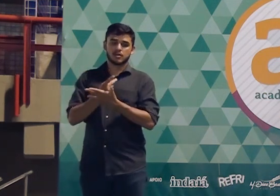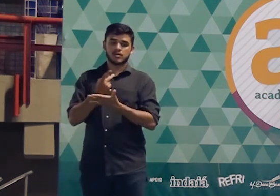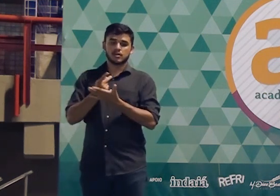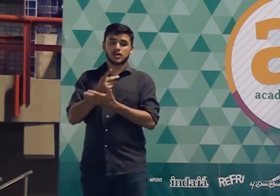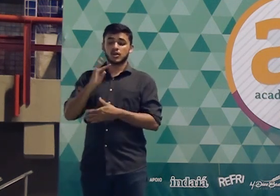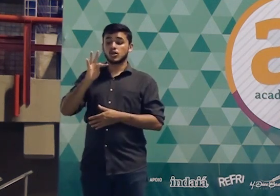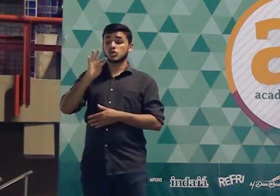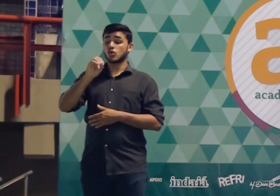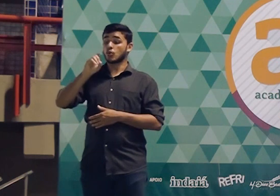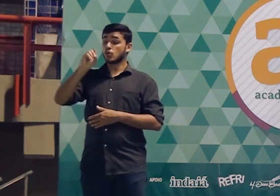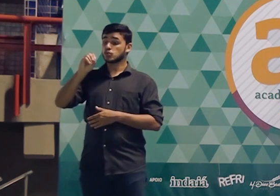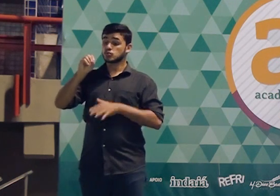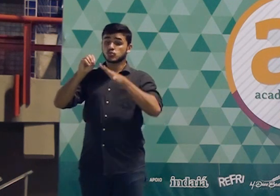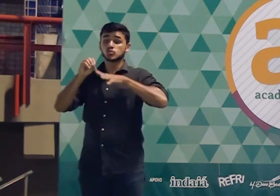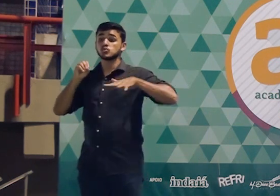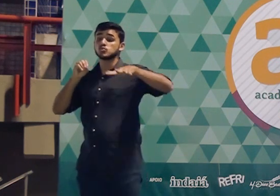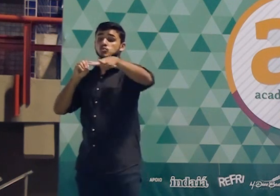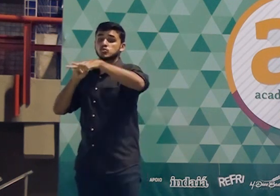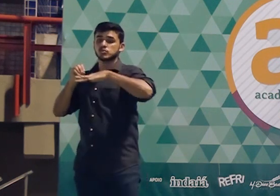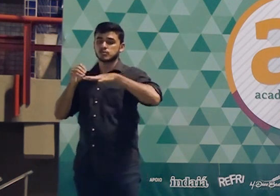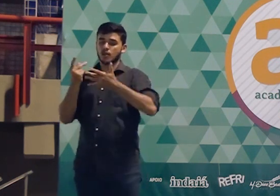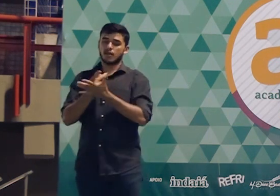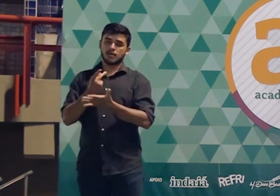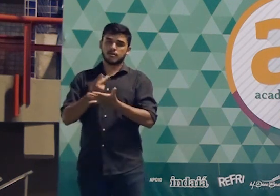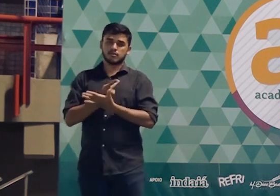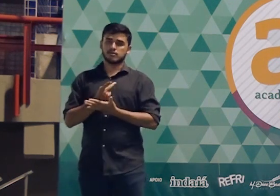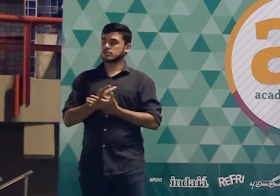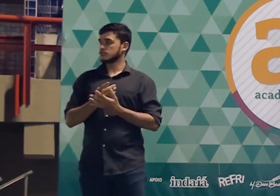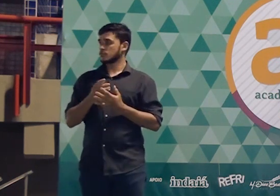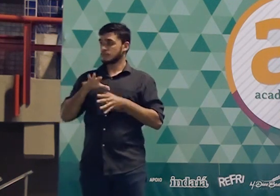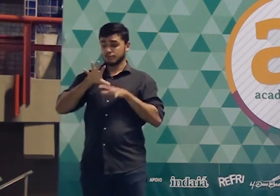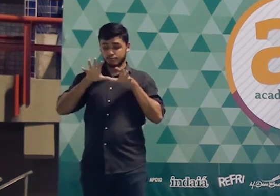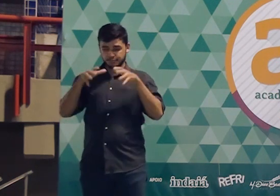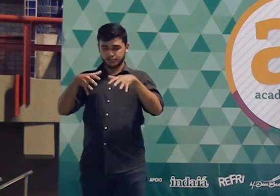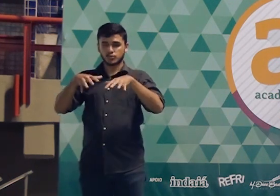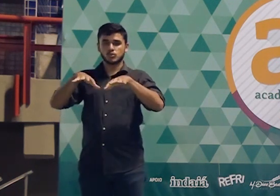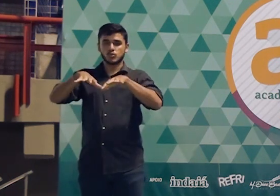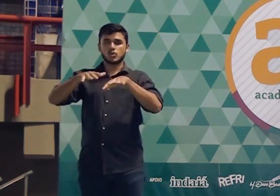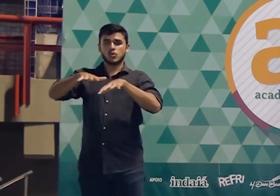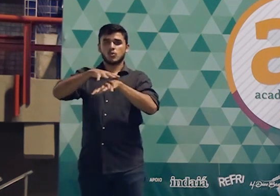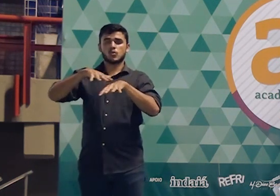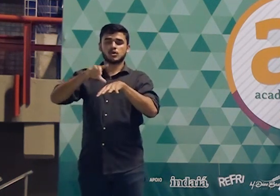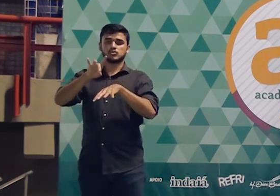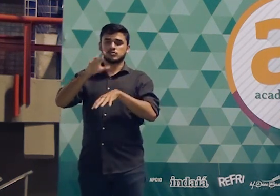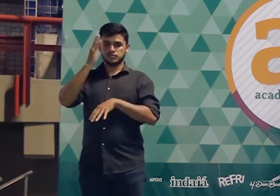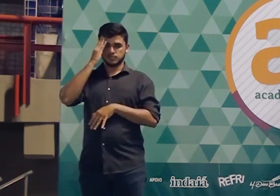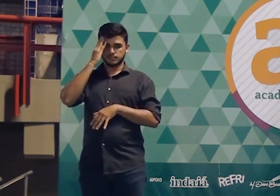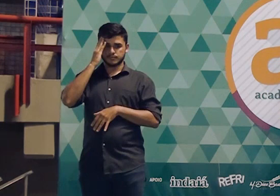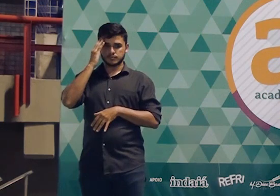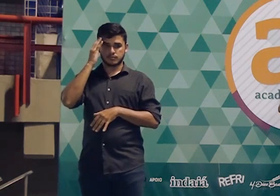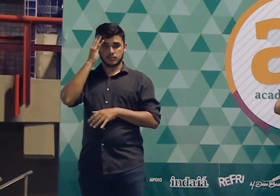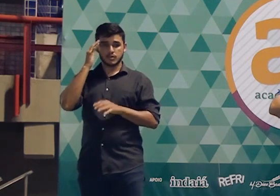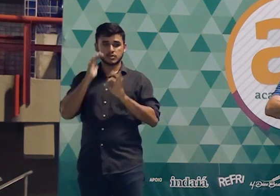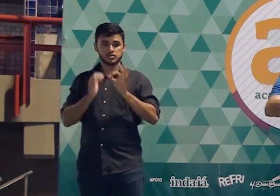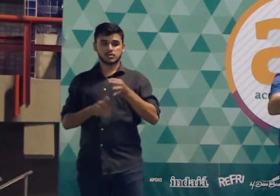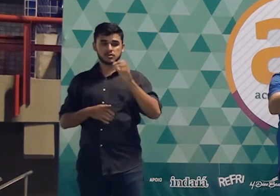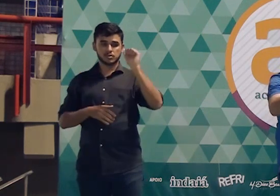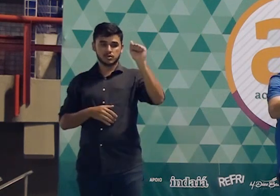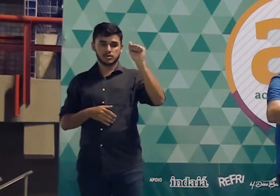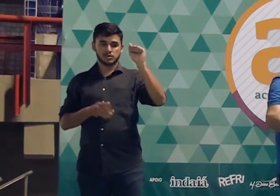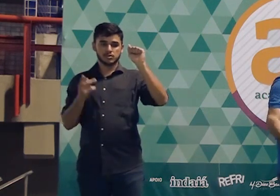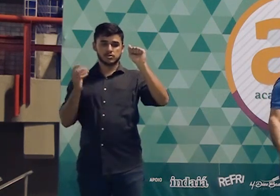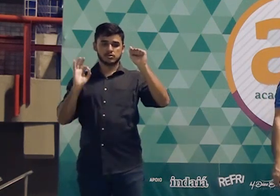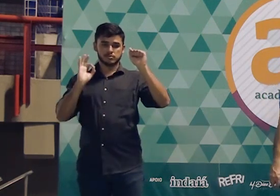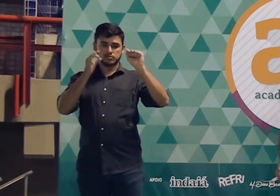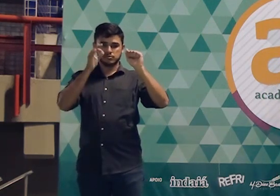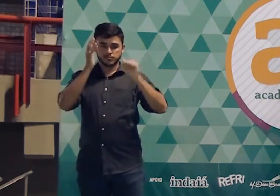questão errada. Muita gente esquece disso. Então, de fato, o que tem de correto aí é o item A. A ação do